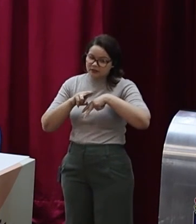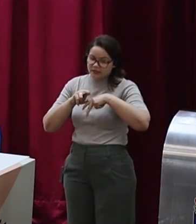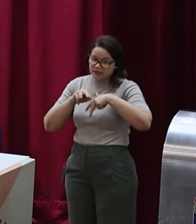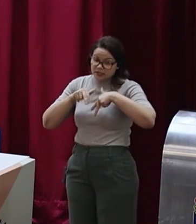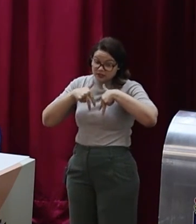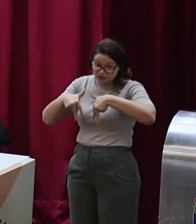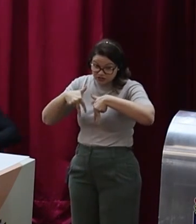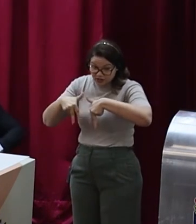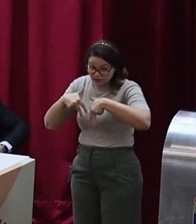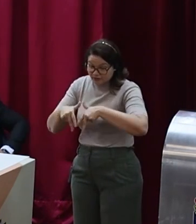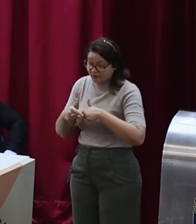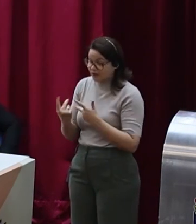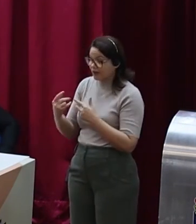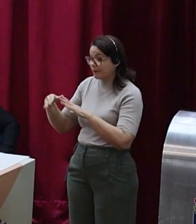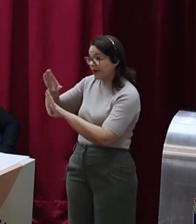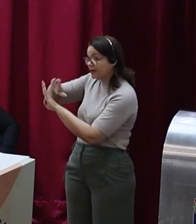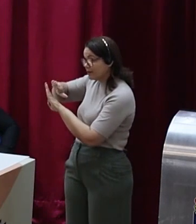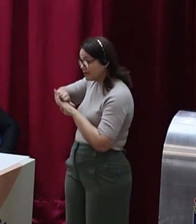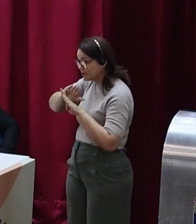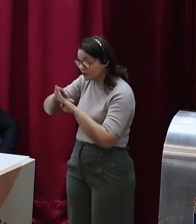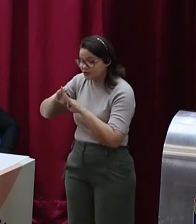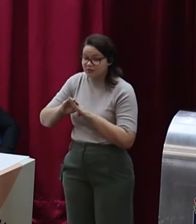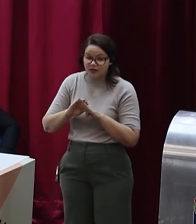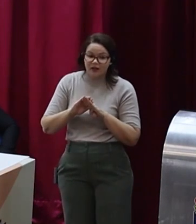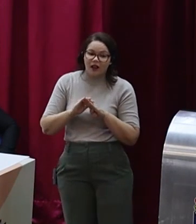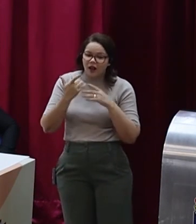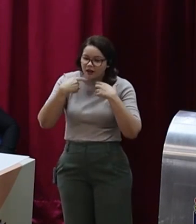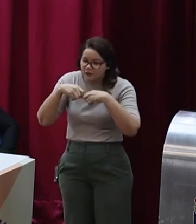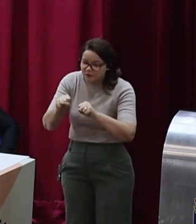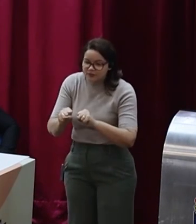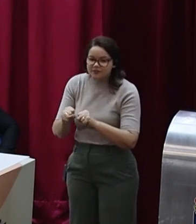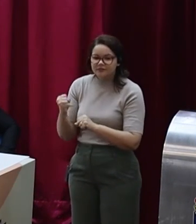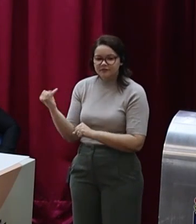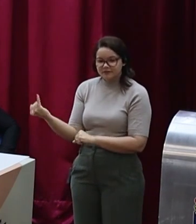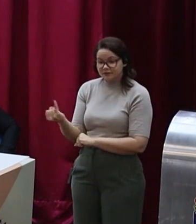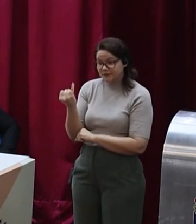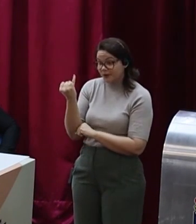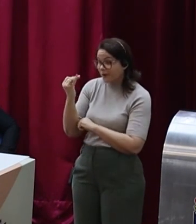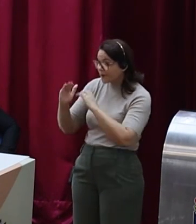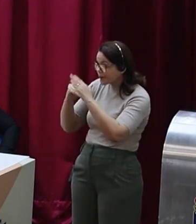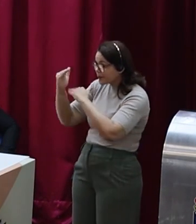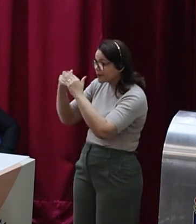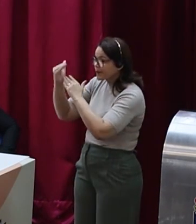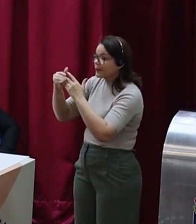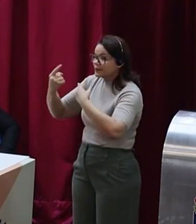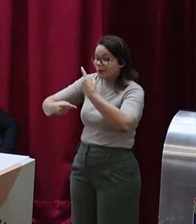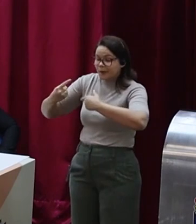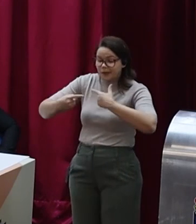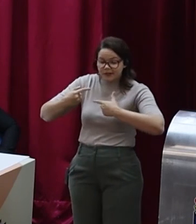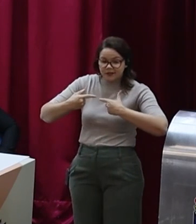as ideologias linguísticas são constitutivas de produção de políticas públicas.